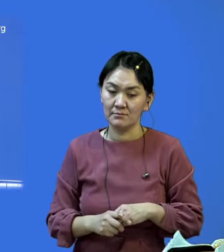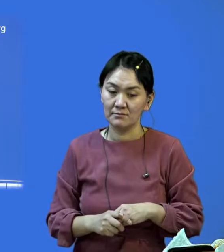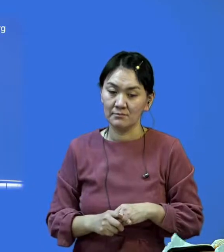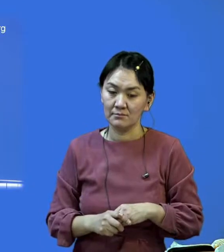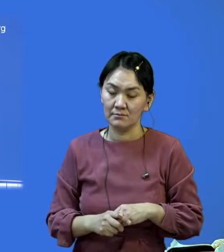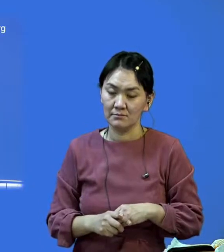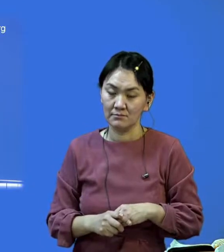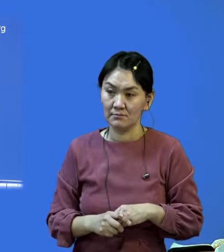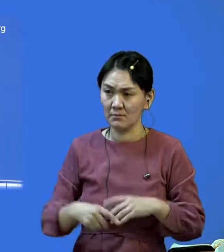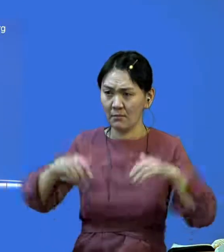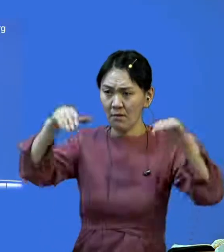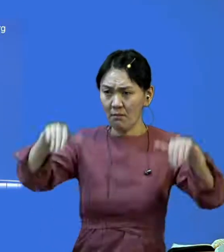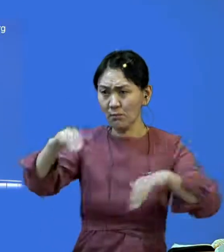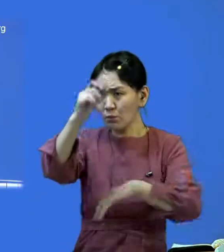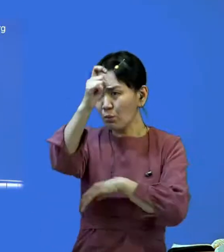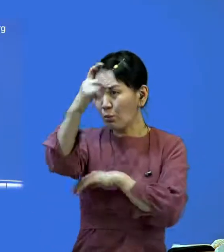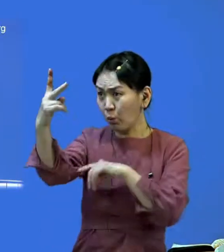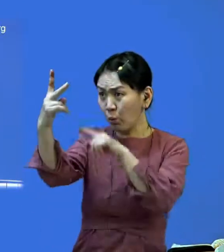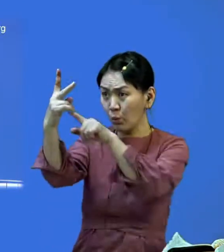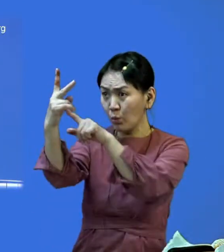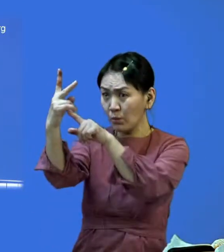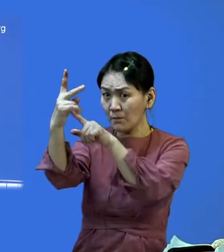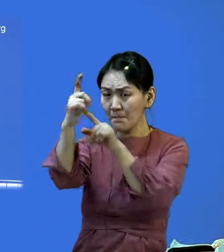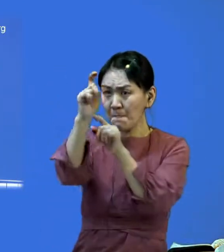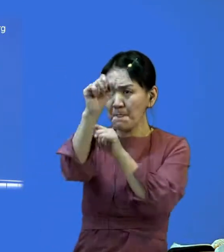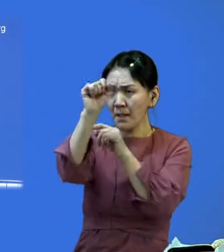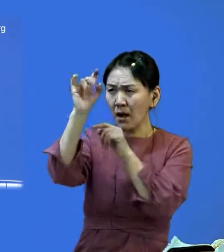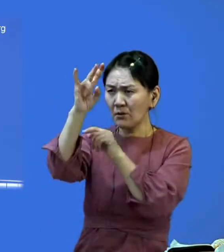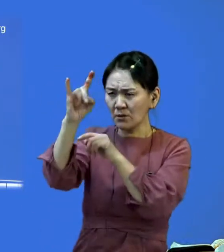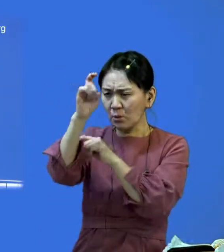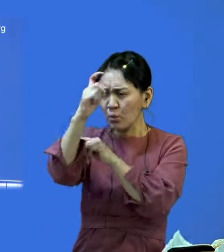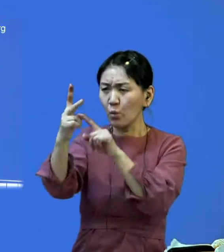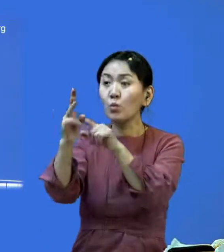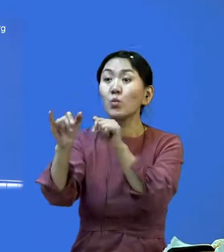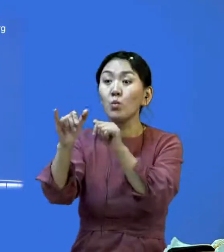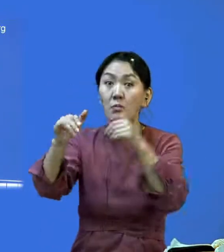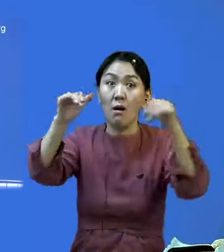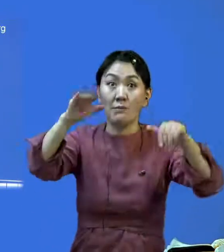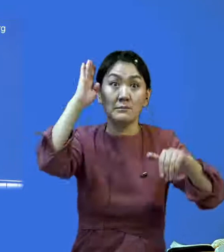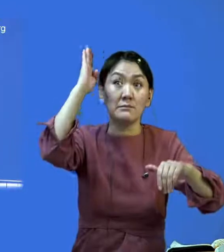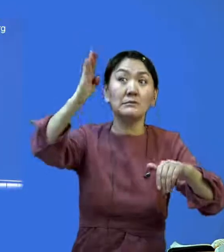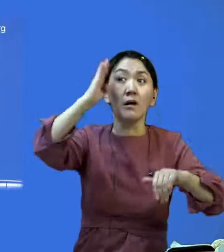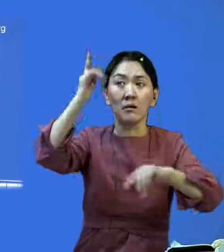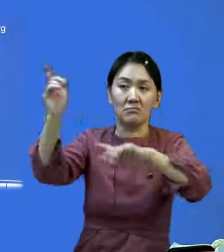Хааны хүү гэдэг нь хааны дараагаар орох эрх мэдэлтэй гэсэн үг тийм.